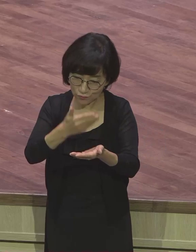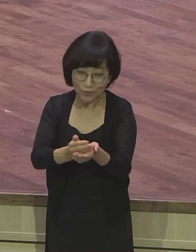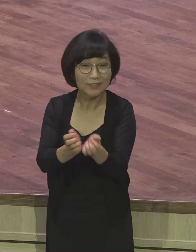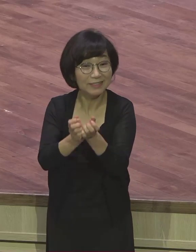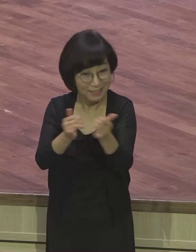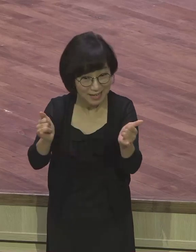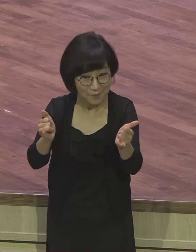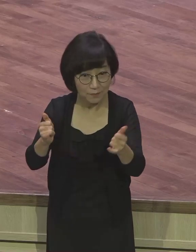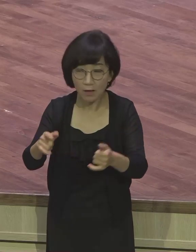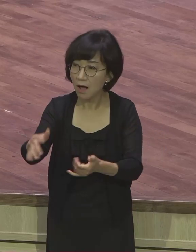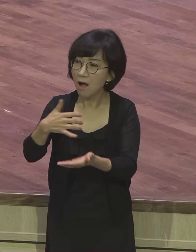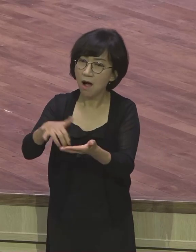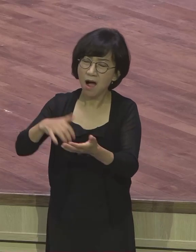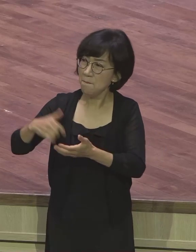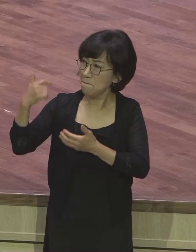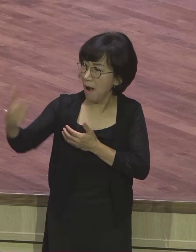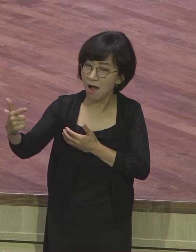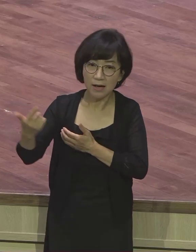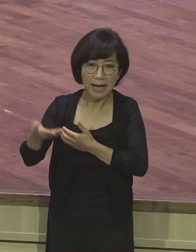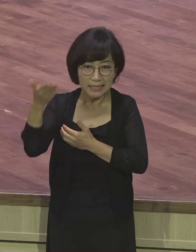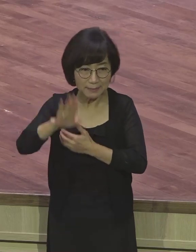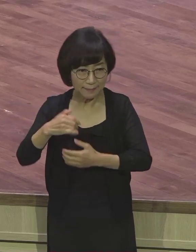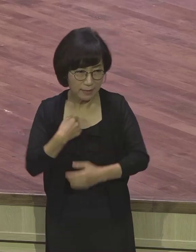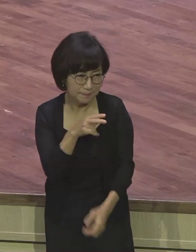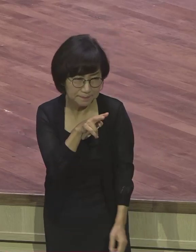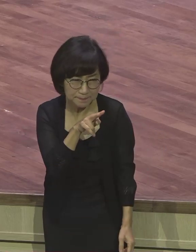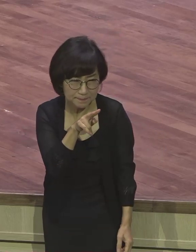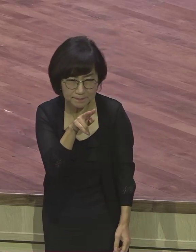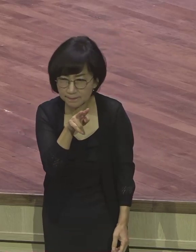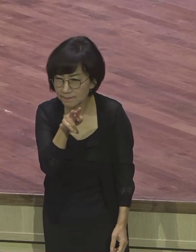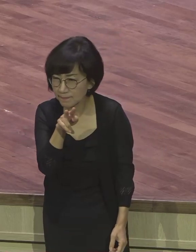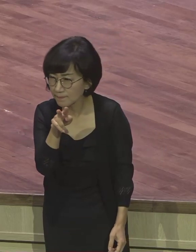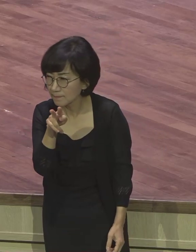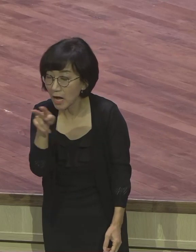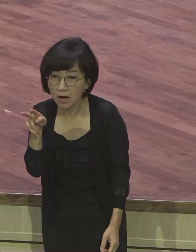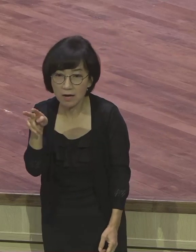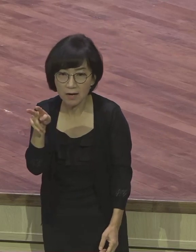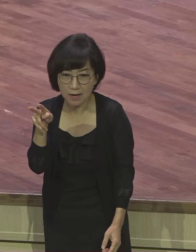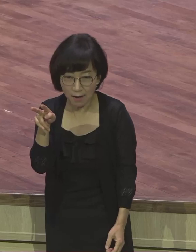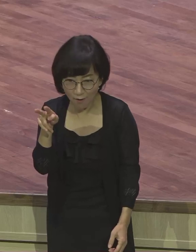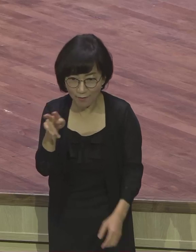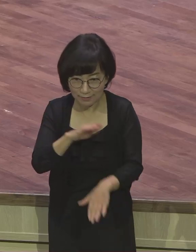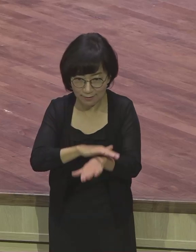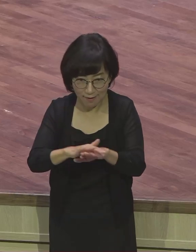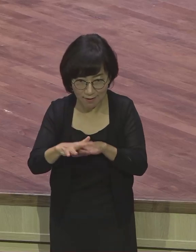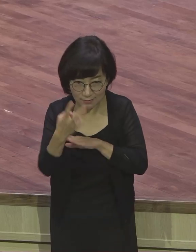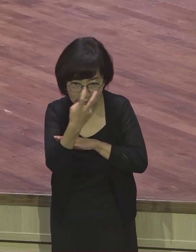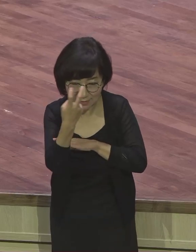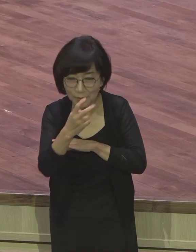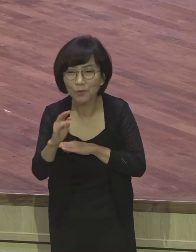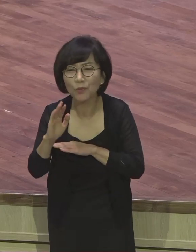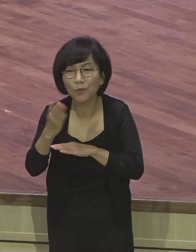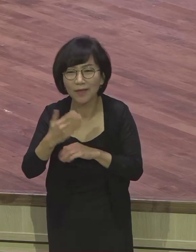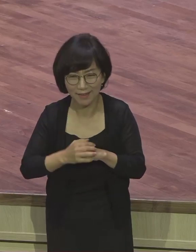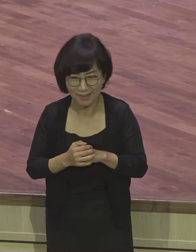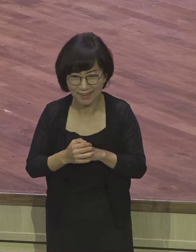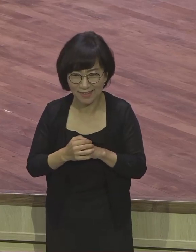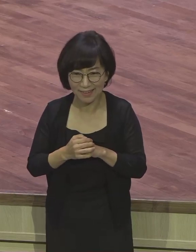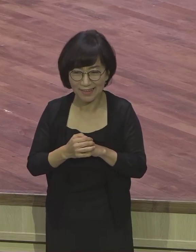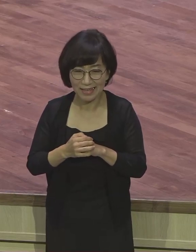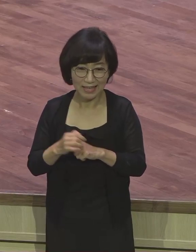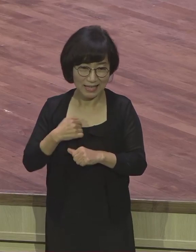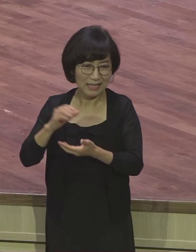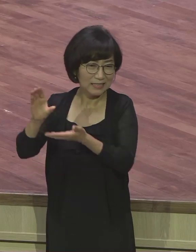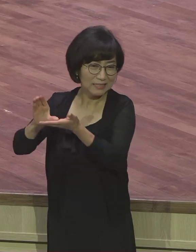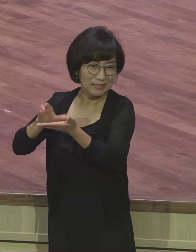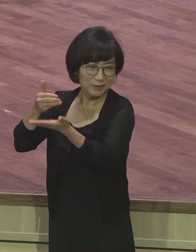많은데도 한 분의 심정이 있어요. 한 분이 듣다보면 심정이 확 서요. 그 지체, 그 그리스도의